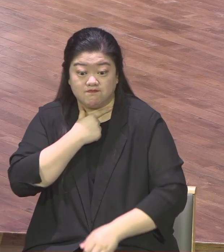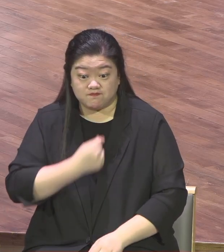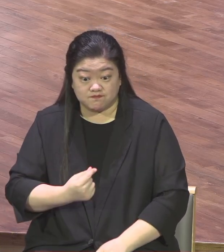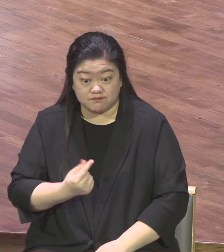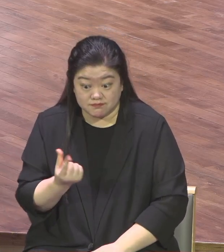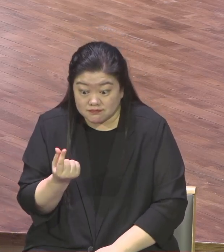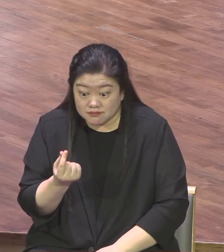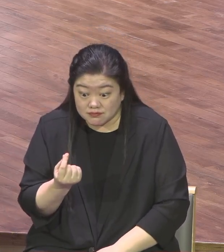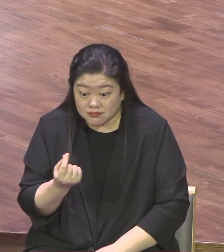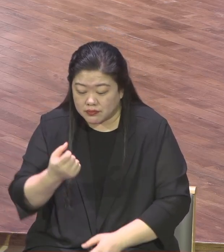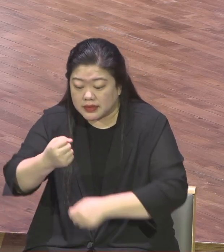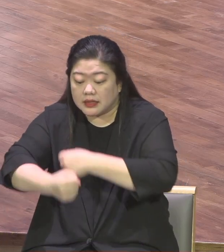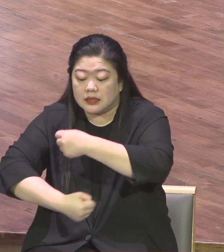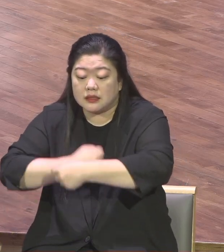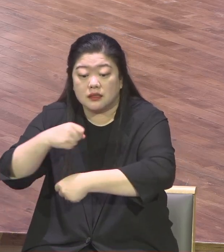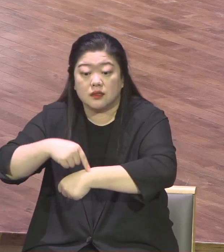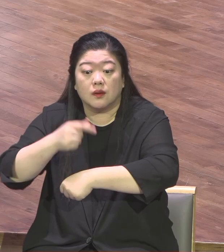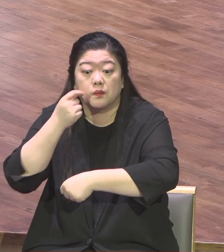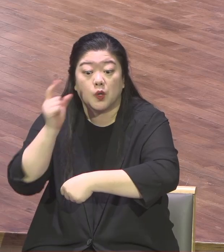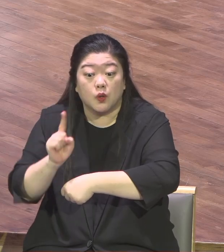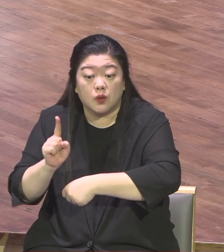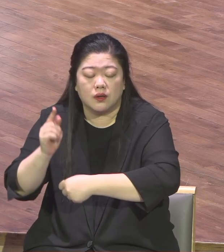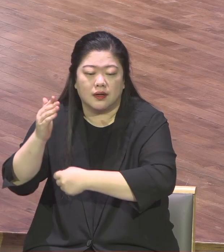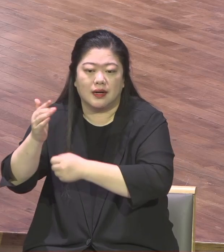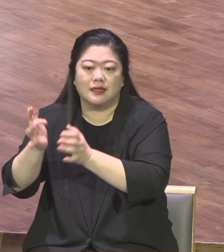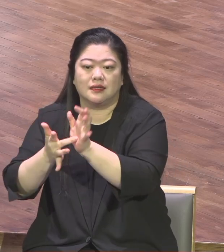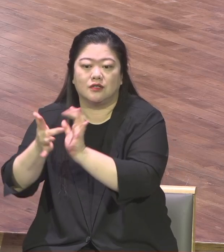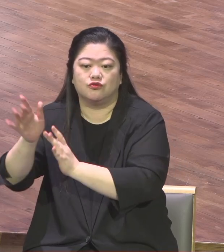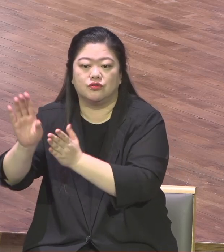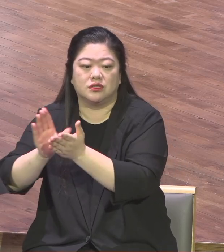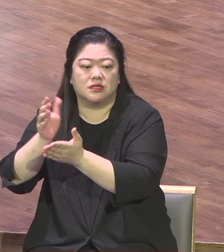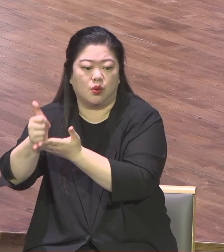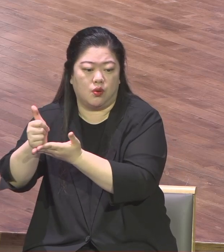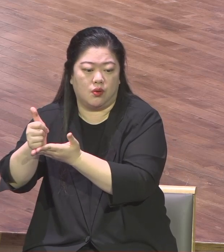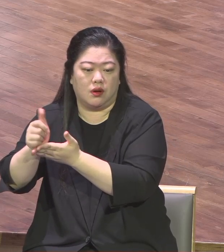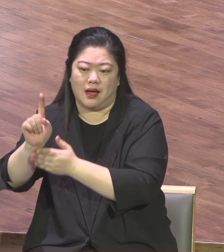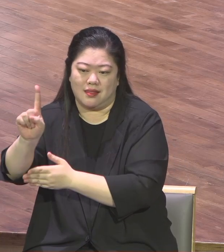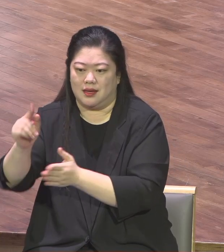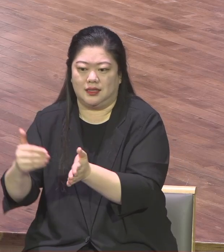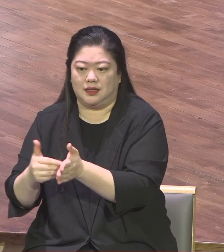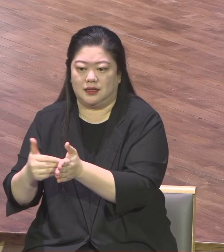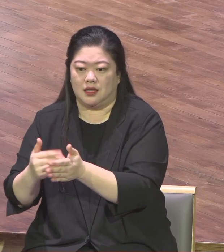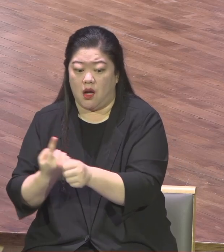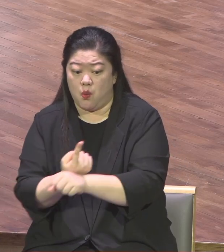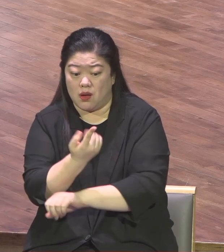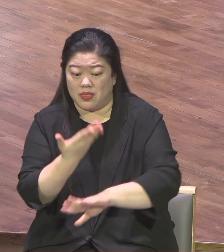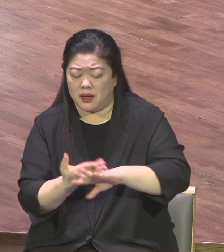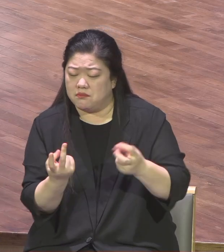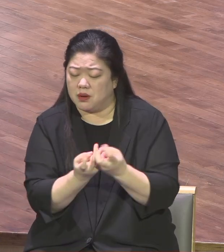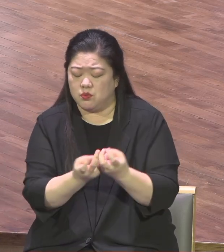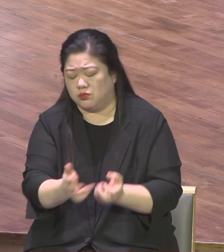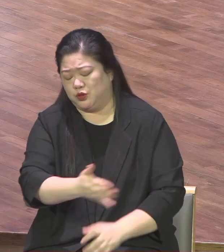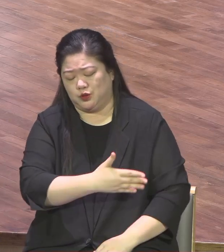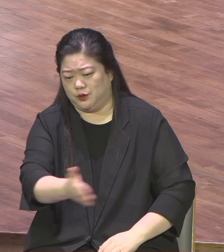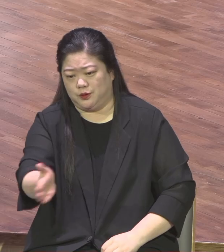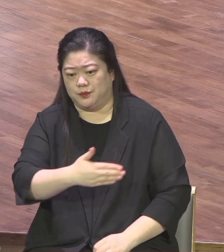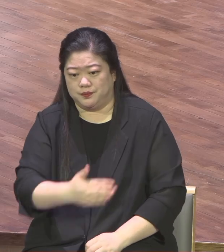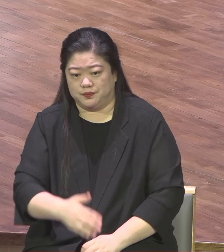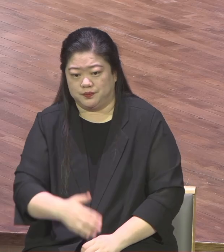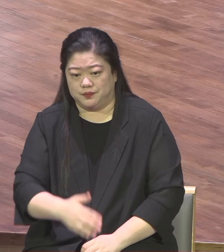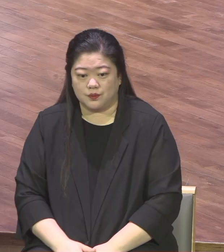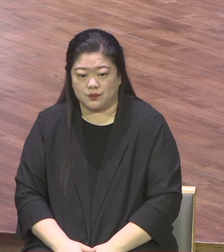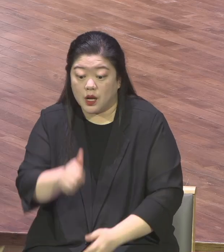통해서 주어진 속량 곧 죄사함의 축복. 이게 헤븐리 브리싱이라니까요.